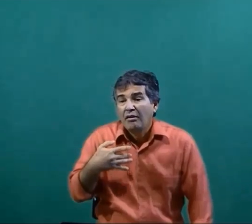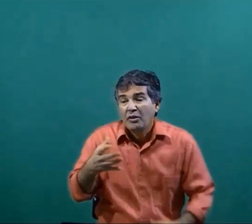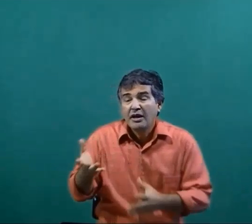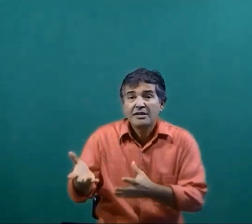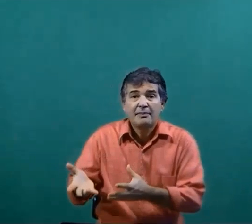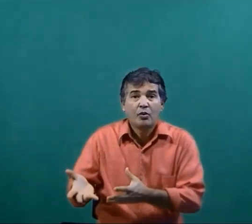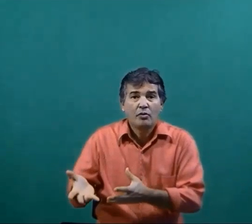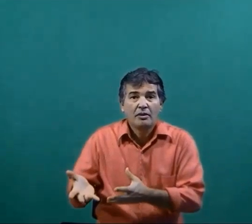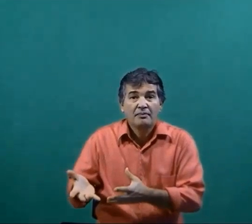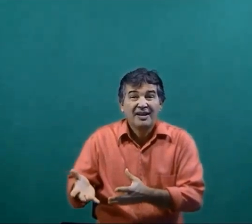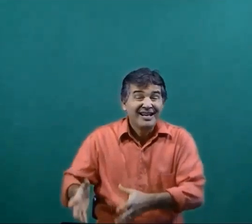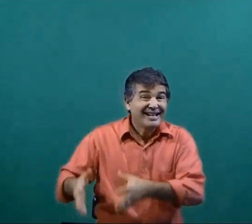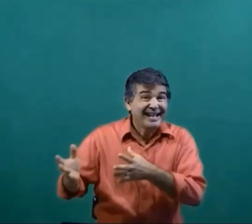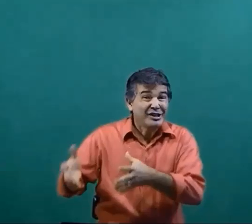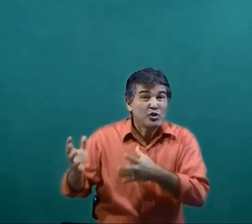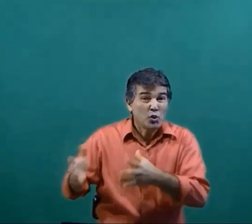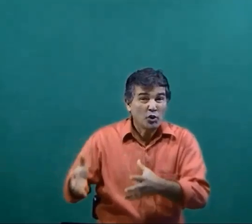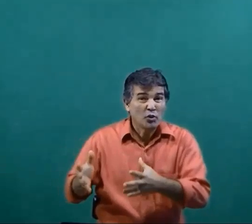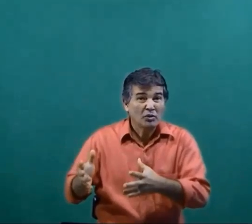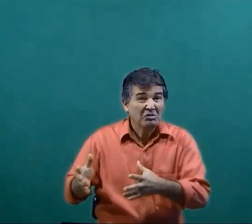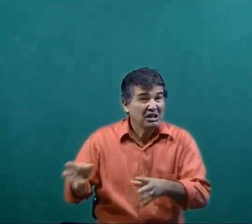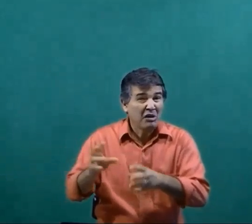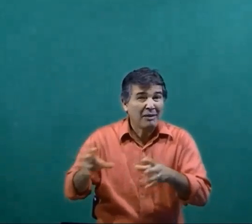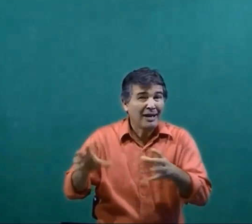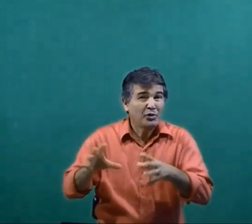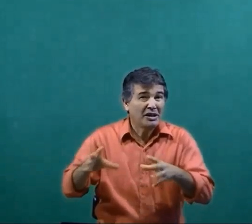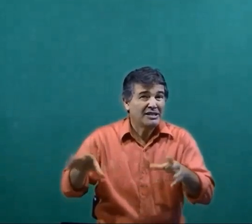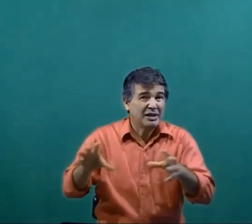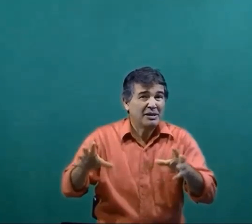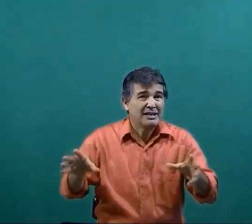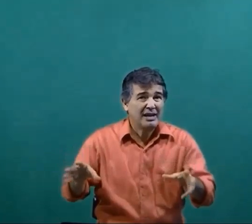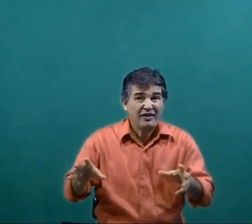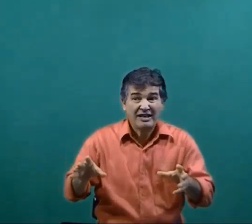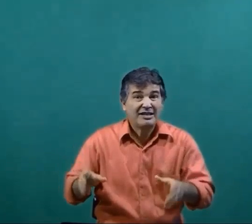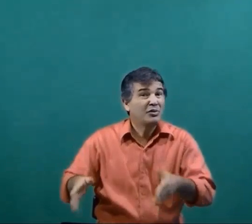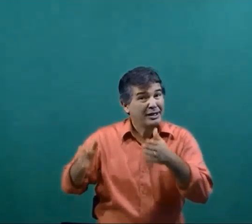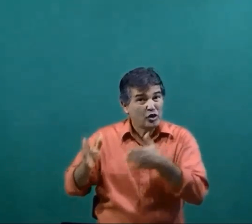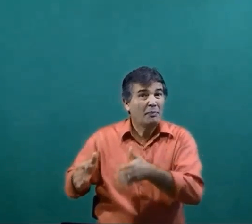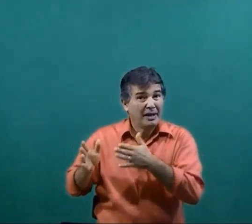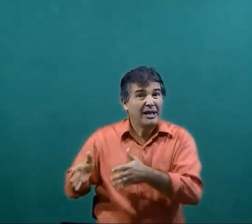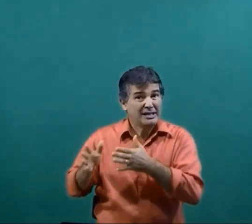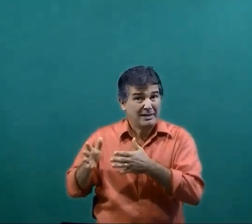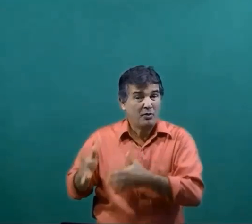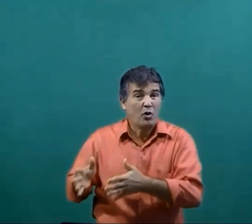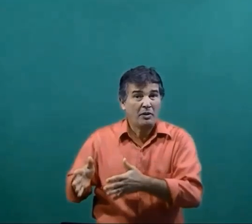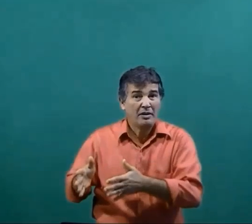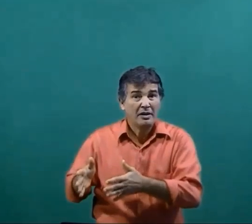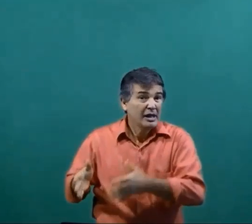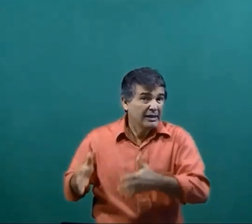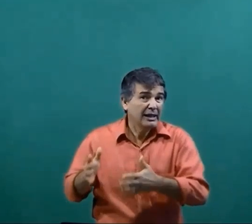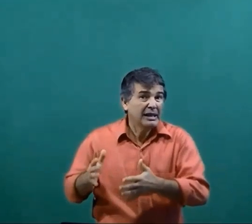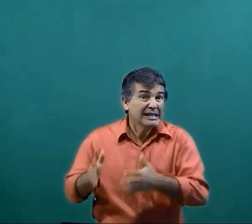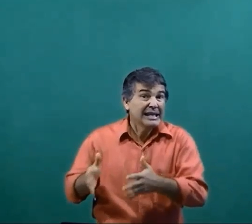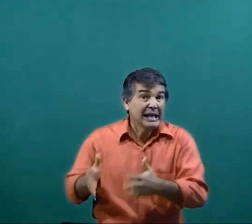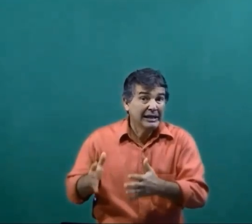uma criança boba. E tem surdo que não amadureceu essa reflexão, que é só para criança boba, e está